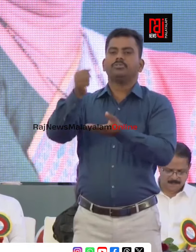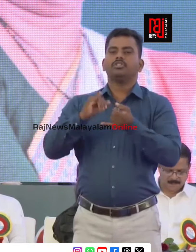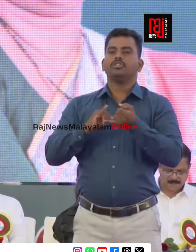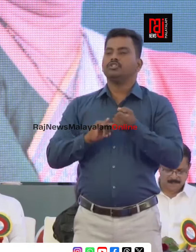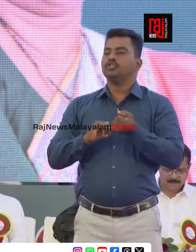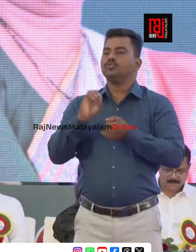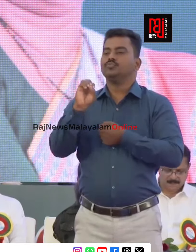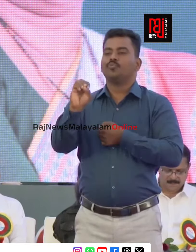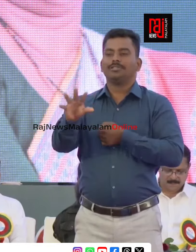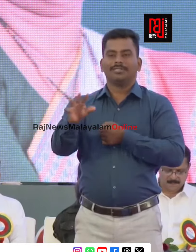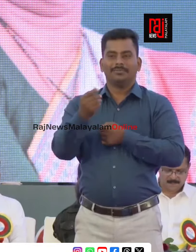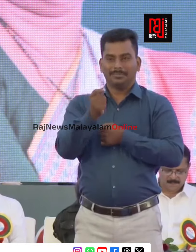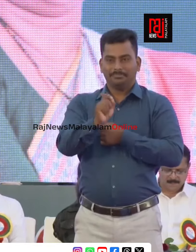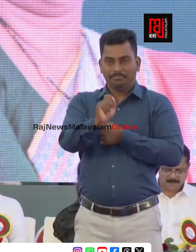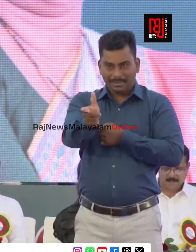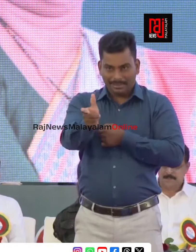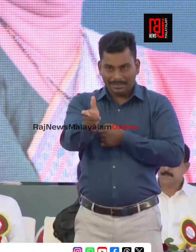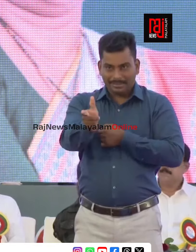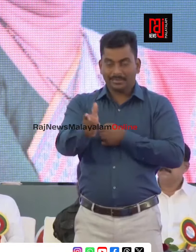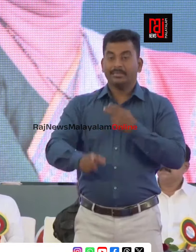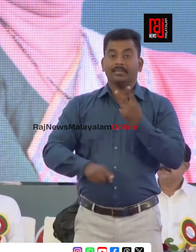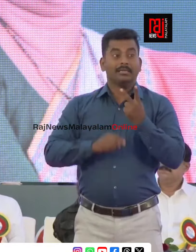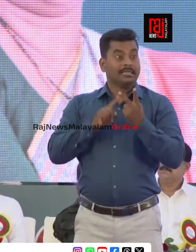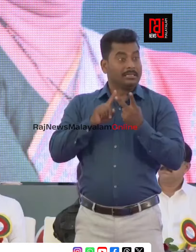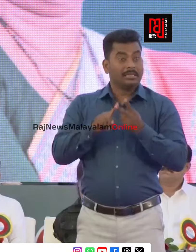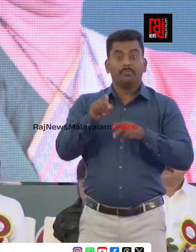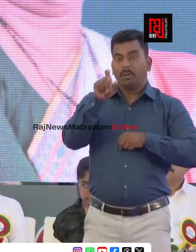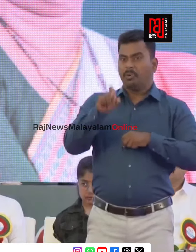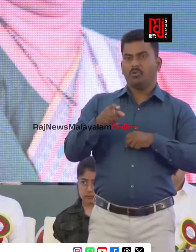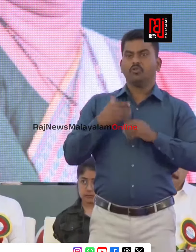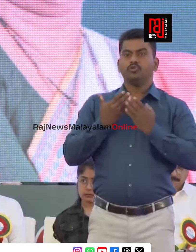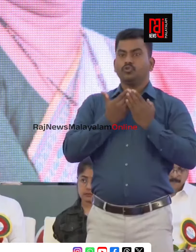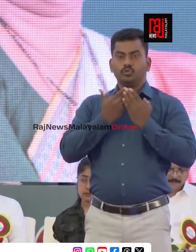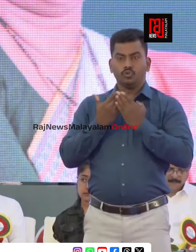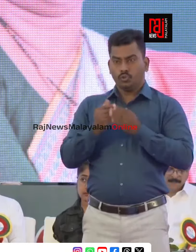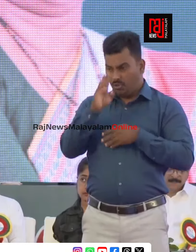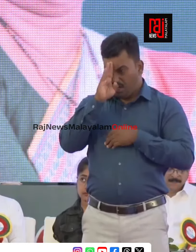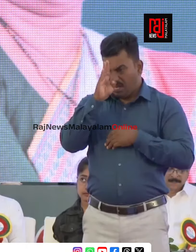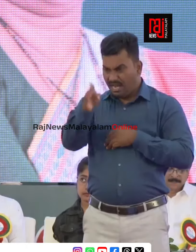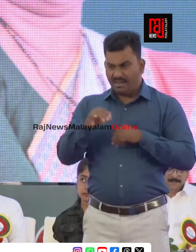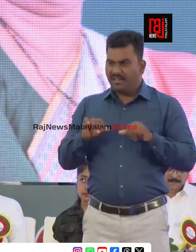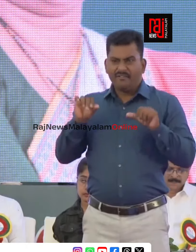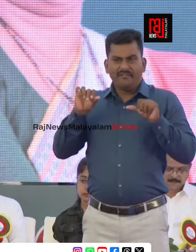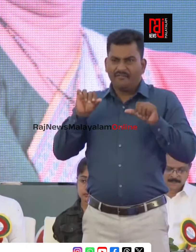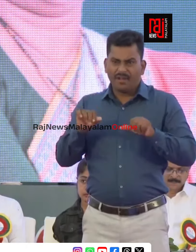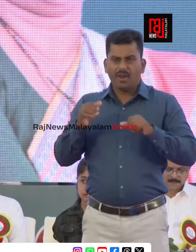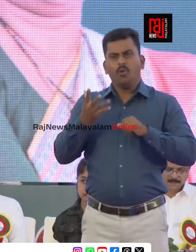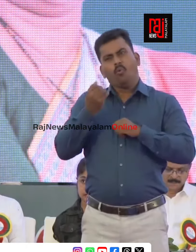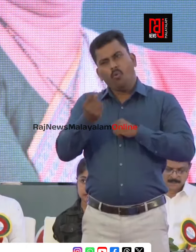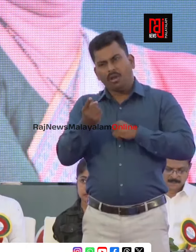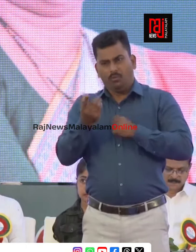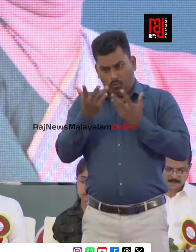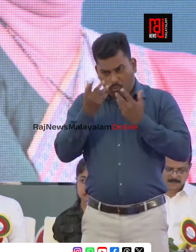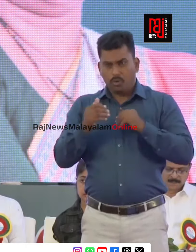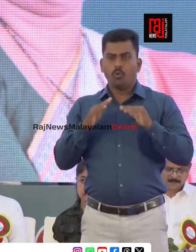വിദൂര വിദ്യാഭ്യാസ മാധ്യമങ്ങളിലൂടെ പഠിക്കുന്ന വിദ്യാർത്ഥികൾക്കായി പ്രത്യേക